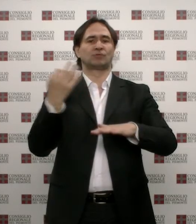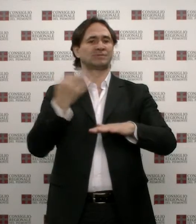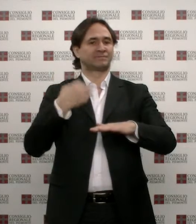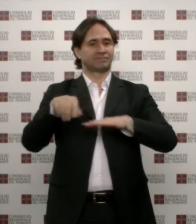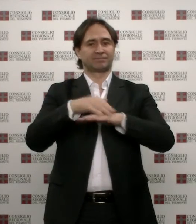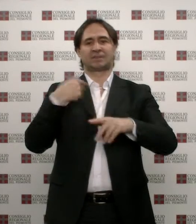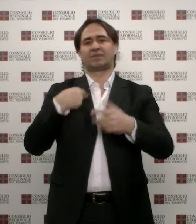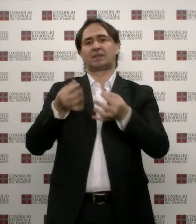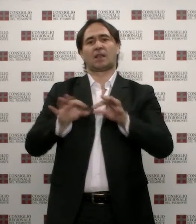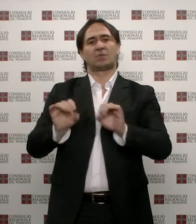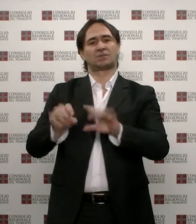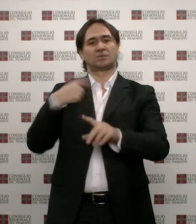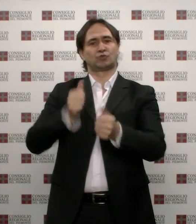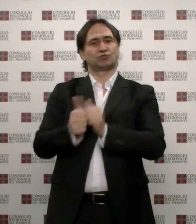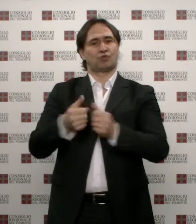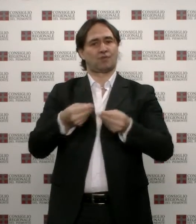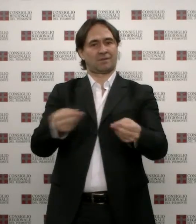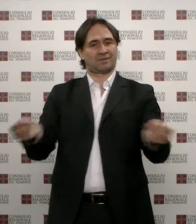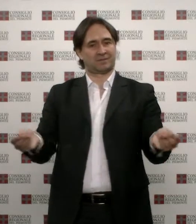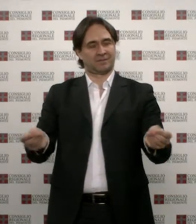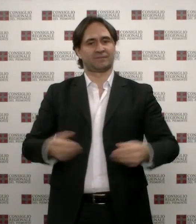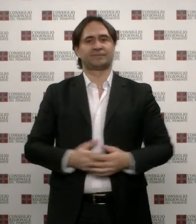valori educativi dell'attività sportiva.